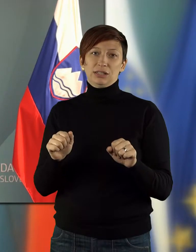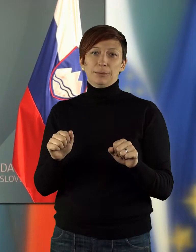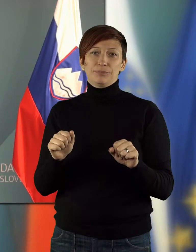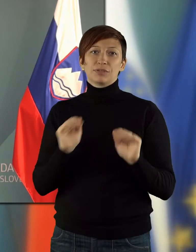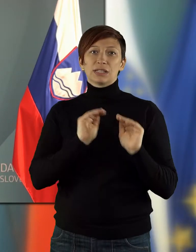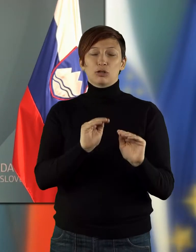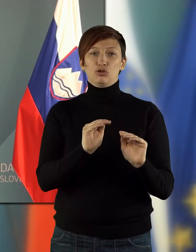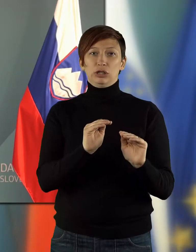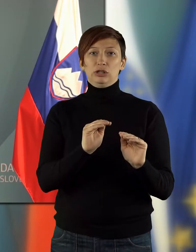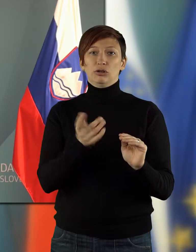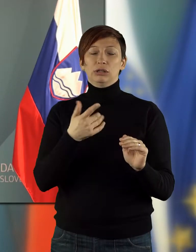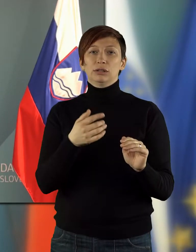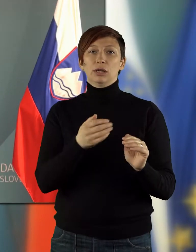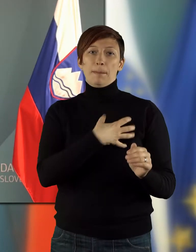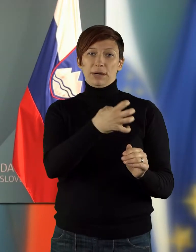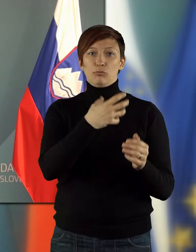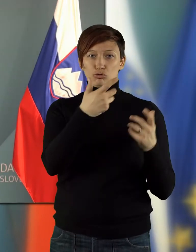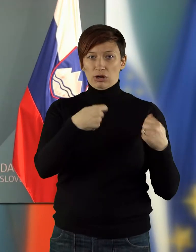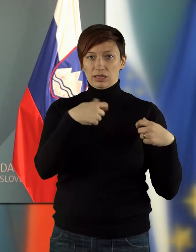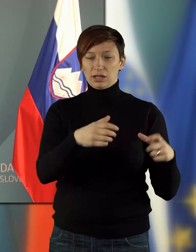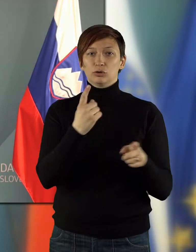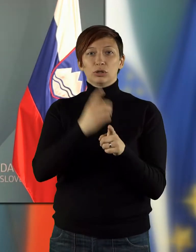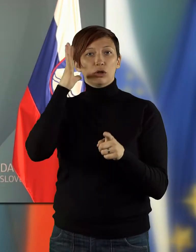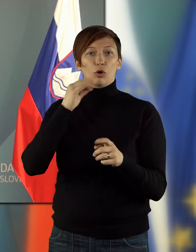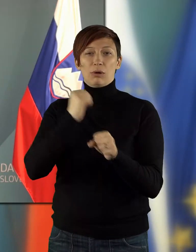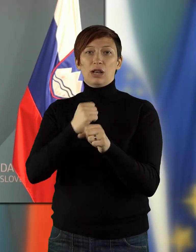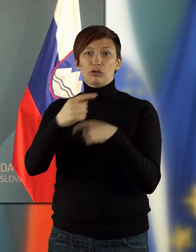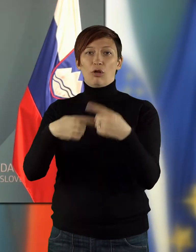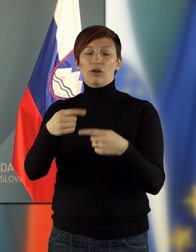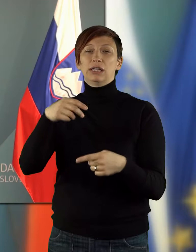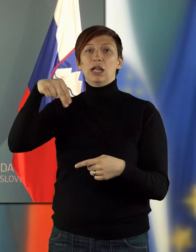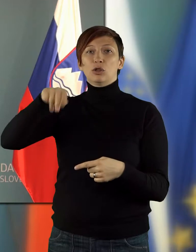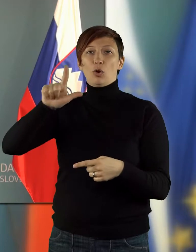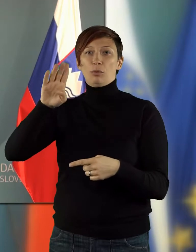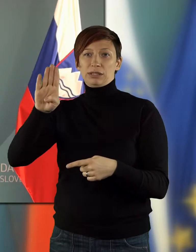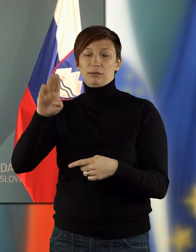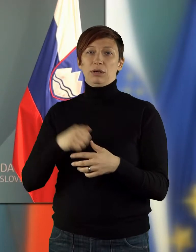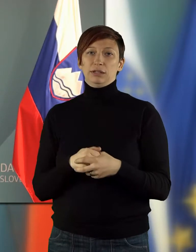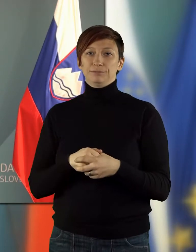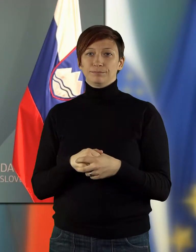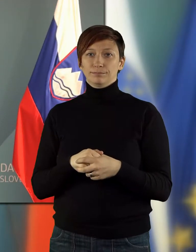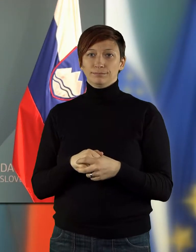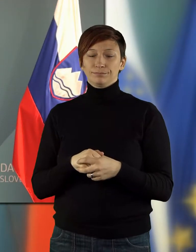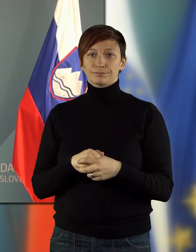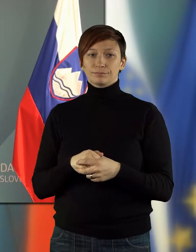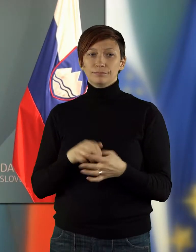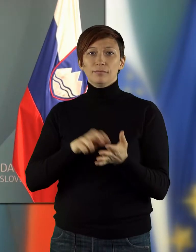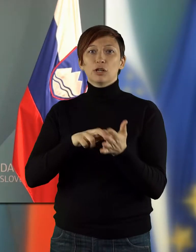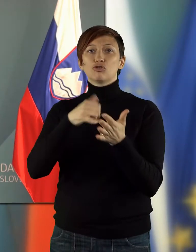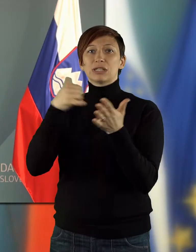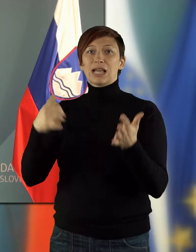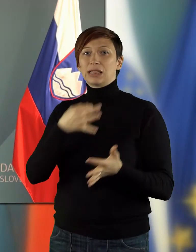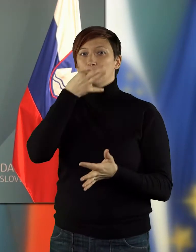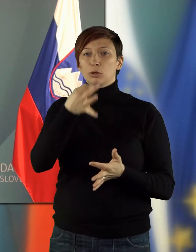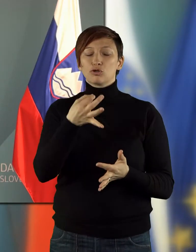izvesti te ukrepe, torej zaščititi naše premoženje in predvsem normalno delovanje nove Ljubljanske banke, torej NLB.